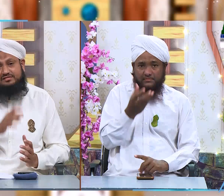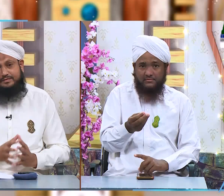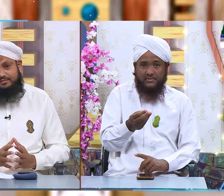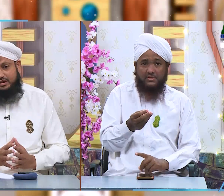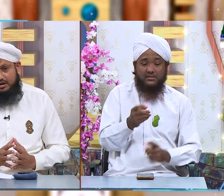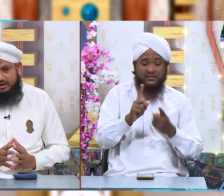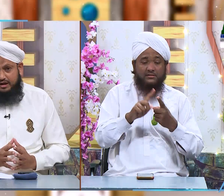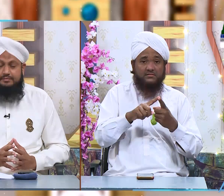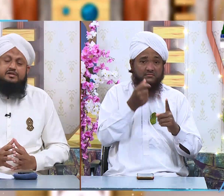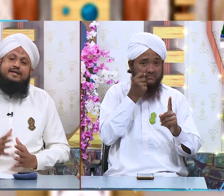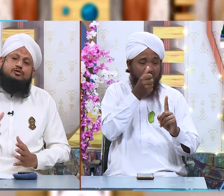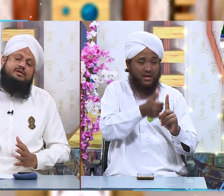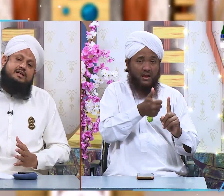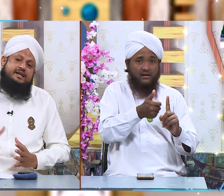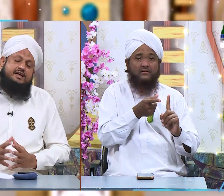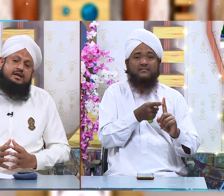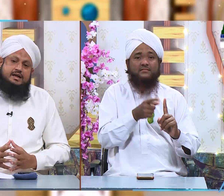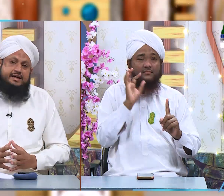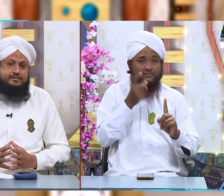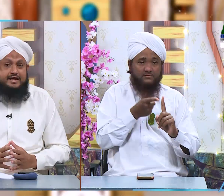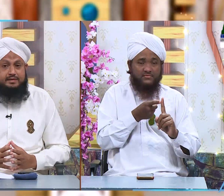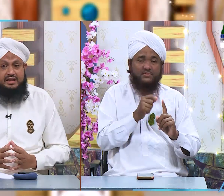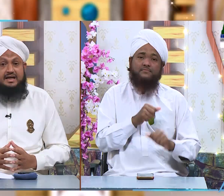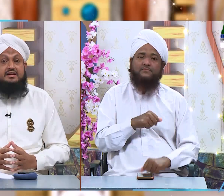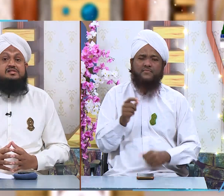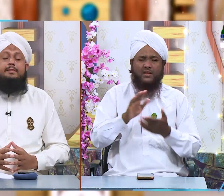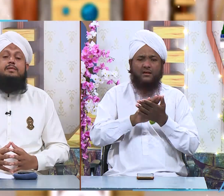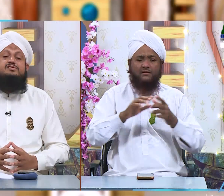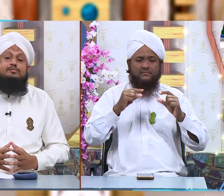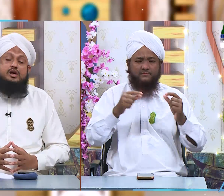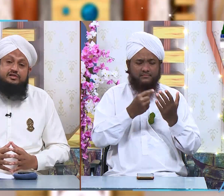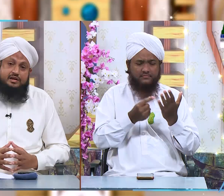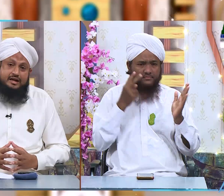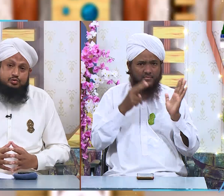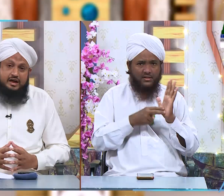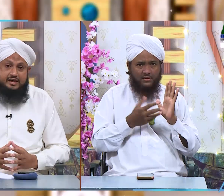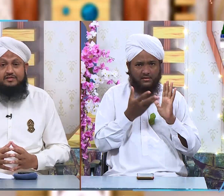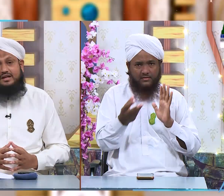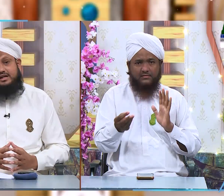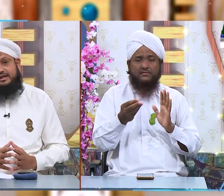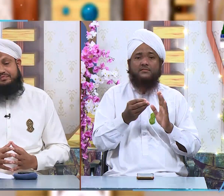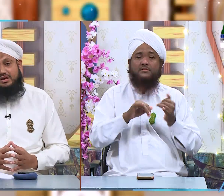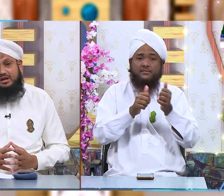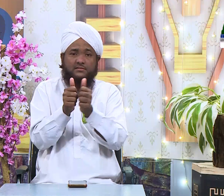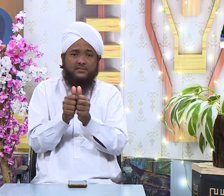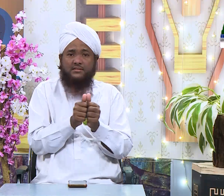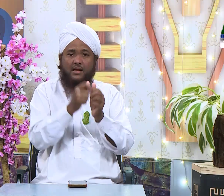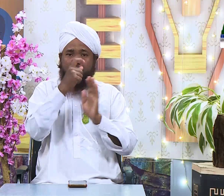ہے۔ ہم روایتوں میں دیکھتے ہیں، ایک روایت ملتی ہے، حضرت جابر بن سمورہ رضی اللہ تعالیٰ عنہ روایت کرتے ہیں کہ